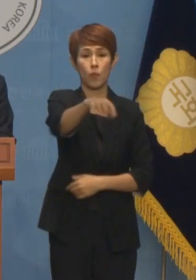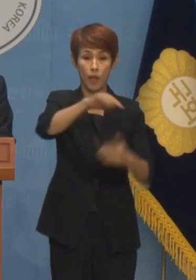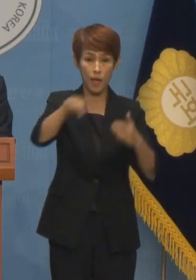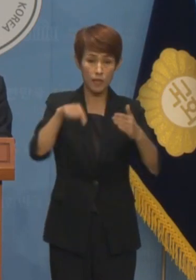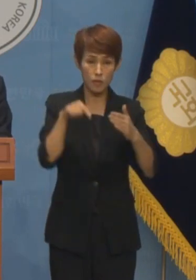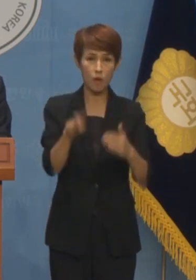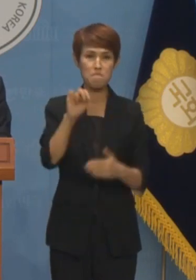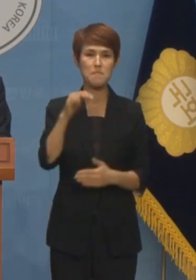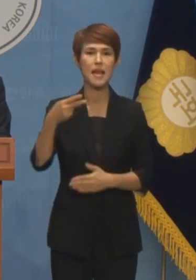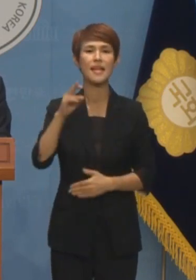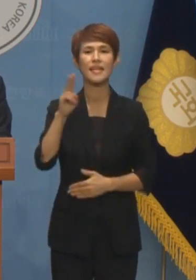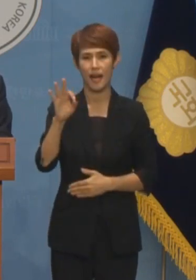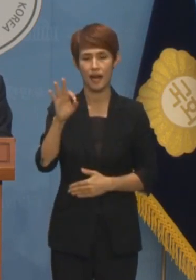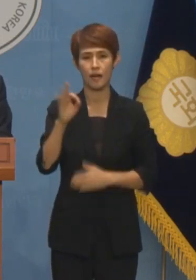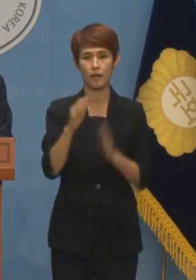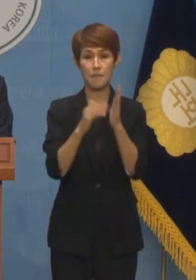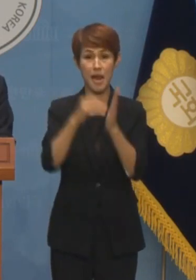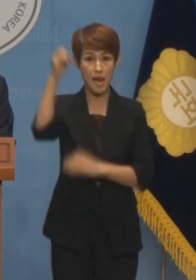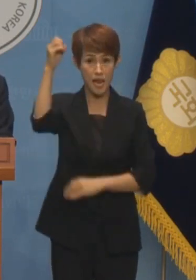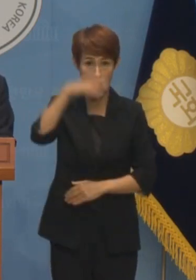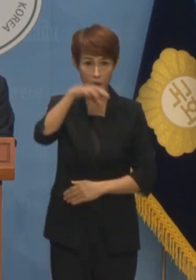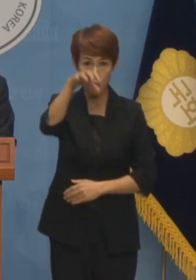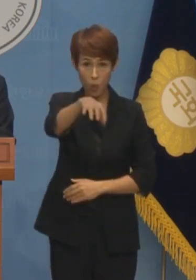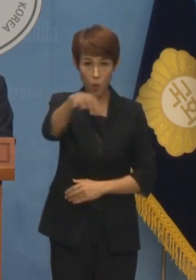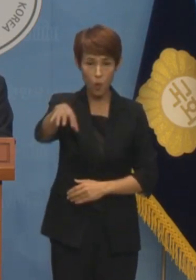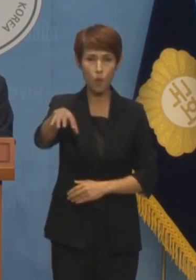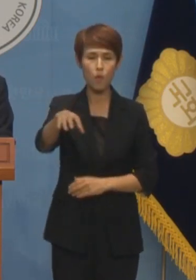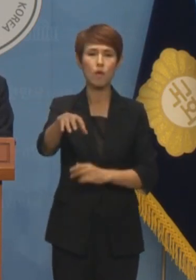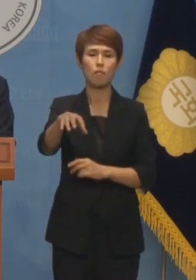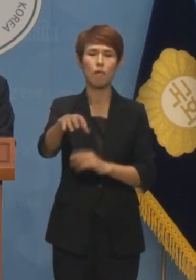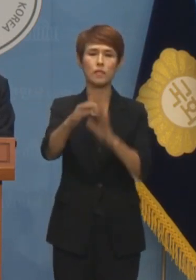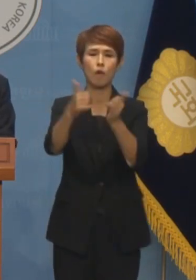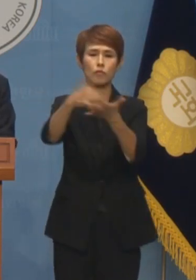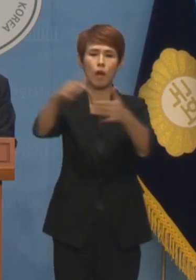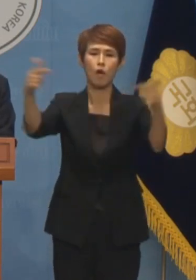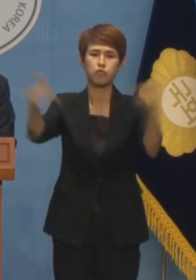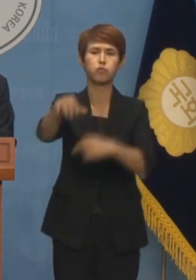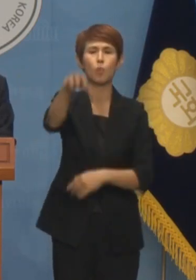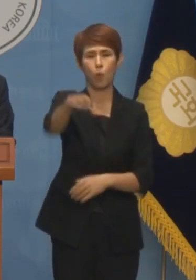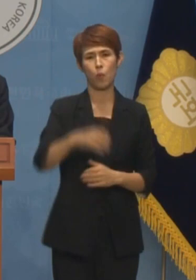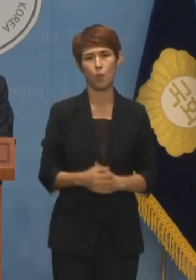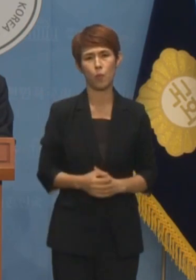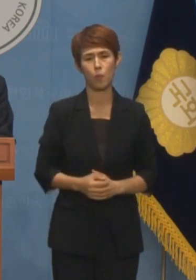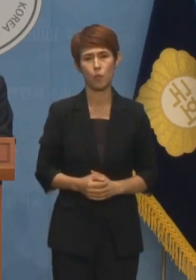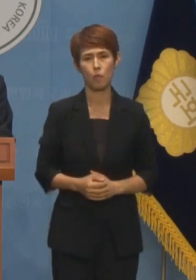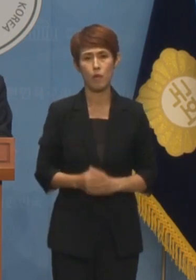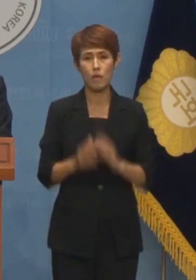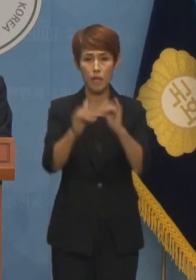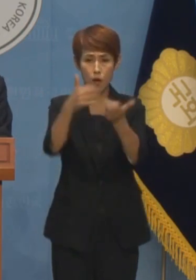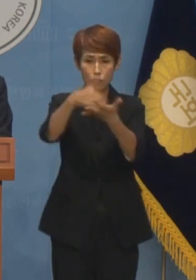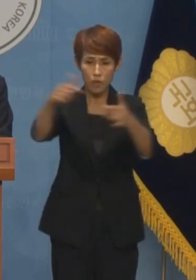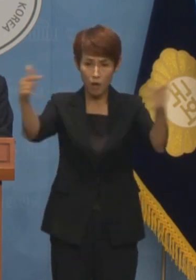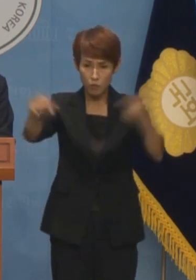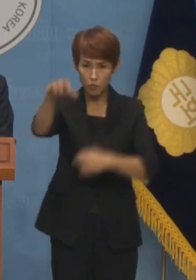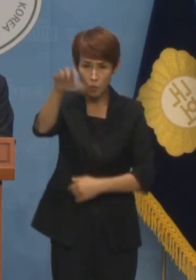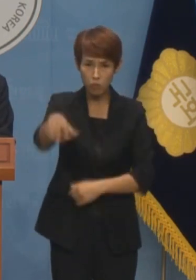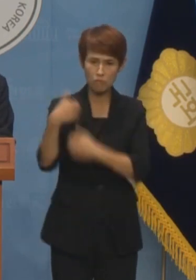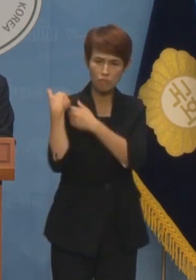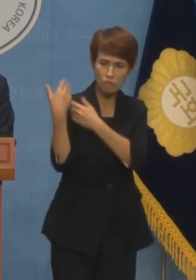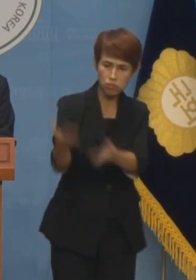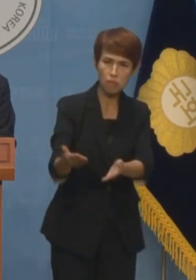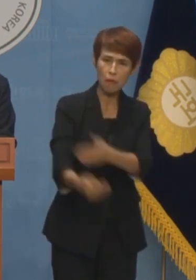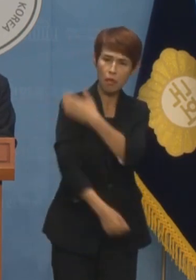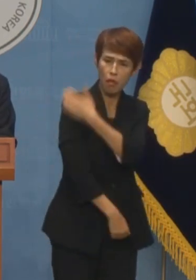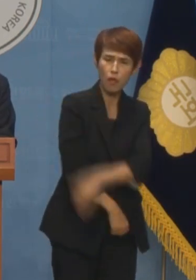경남 지역에서도 유일한 시 단위 인구 감소 지역입니다. 인구 감소 지역은 방치되어 있습니다. 인구